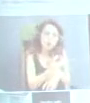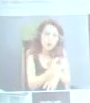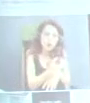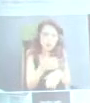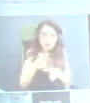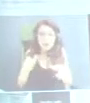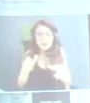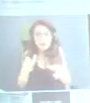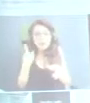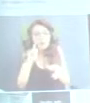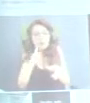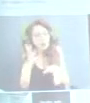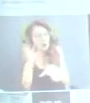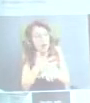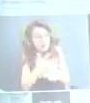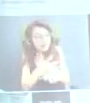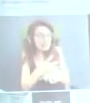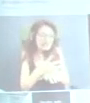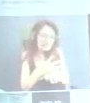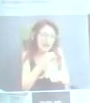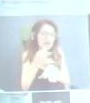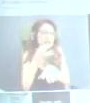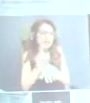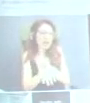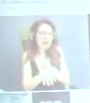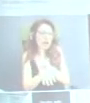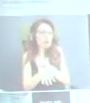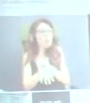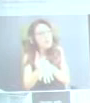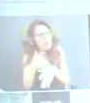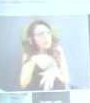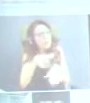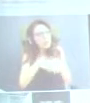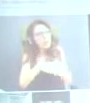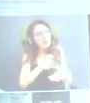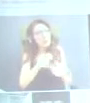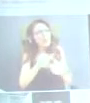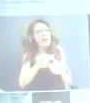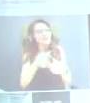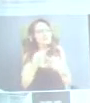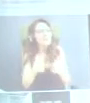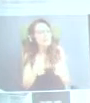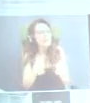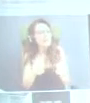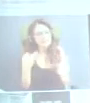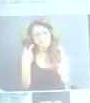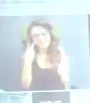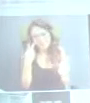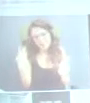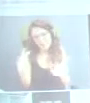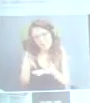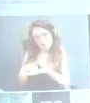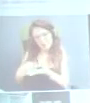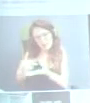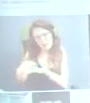abbiamo visto Laura, l'interprete che ha interpretato finora dall'inglese alla LIS e dall'italiano alla